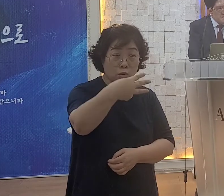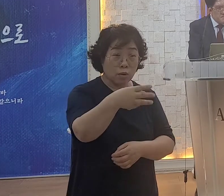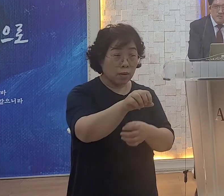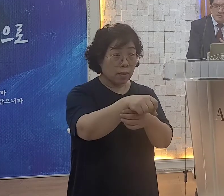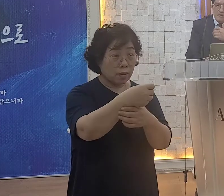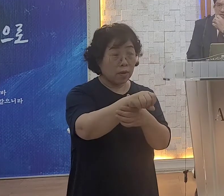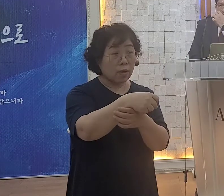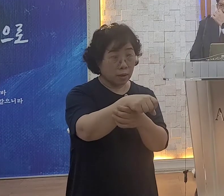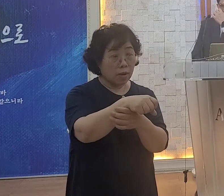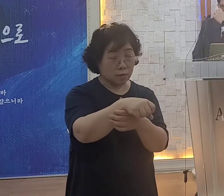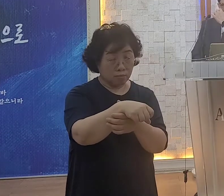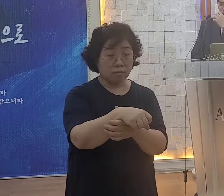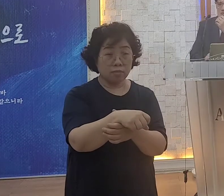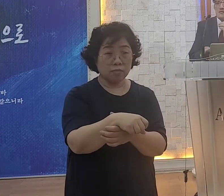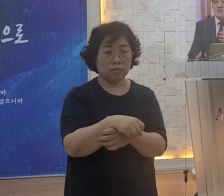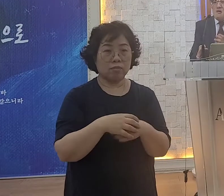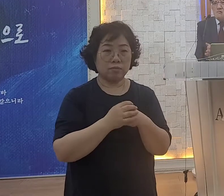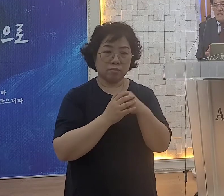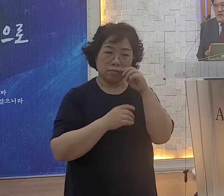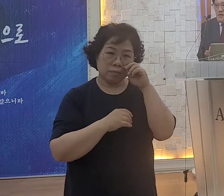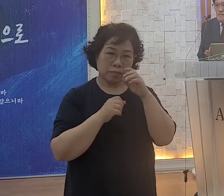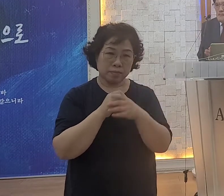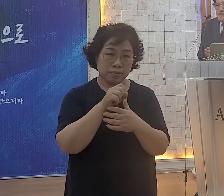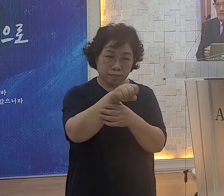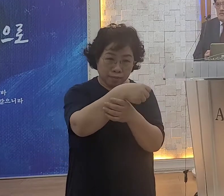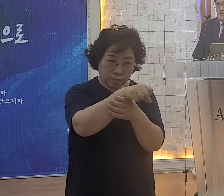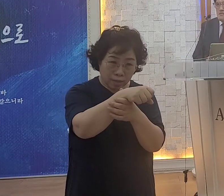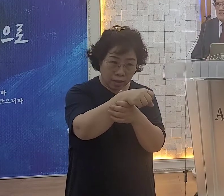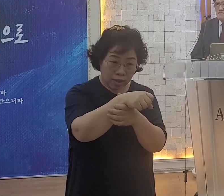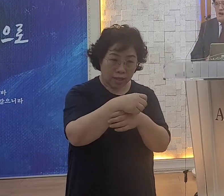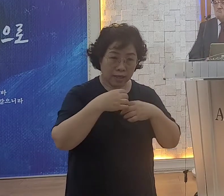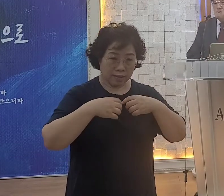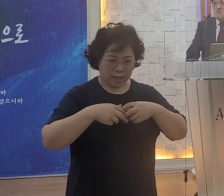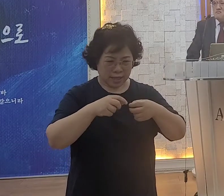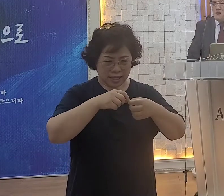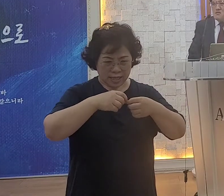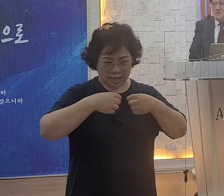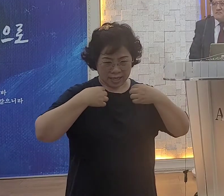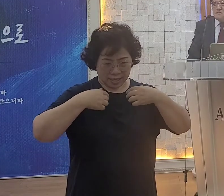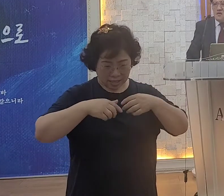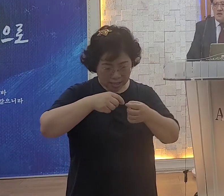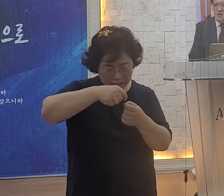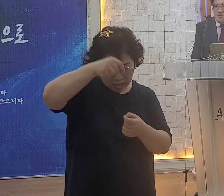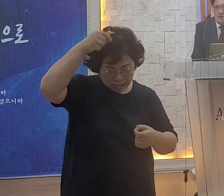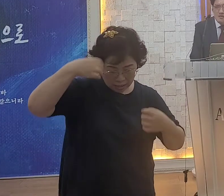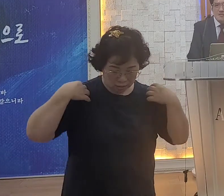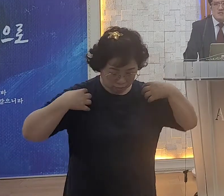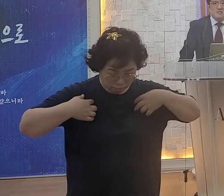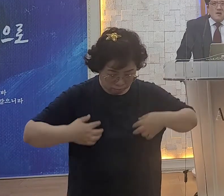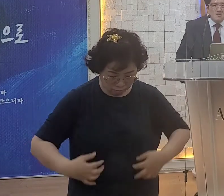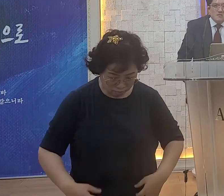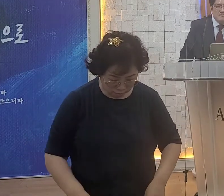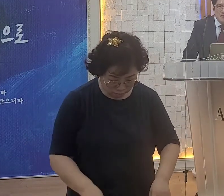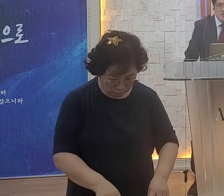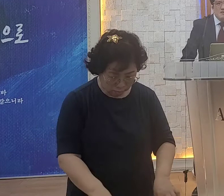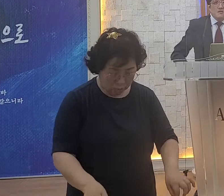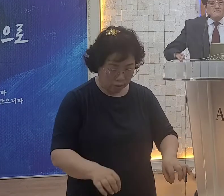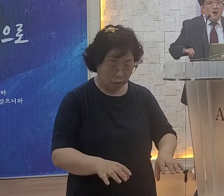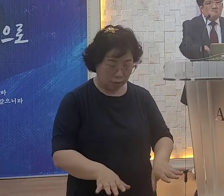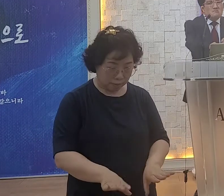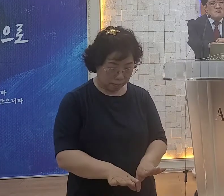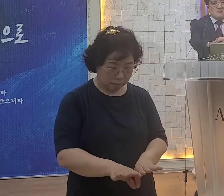입잖아요. 근데 그런 가운에다가 그 어떤 방울들을 막 이 밑에 그 다리